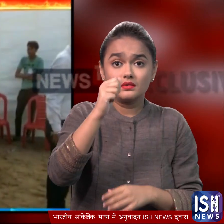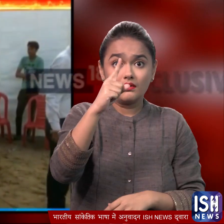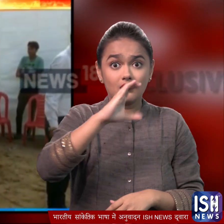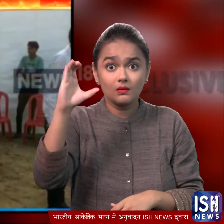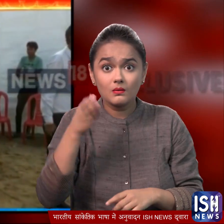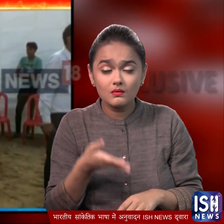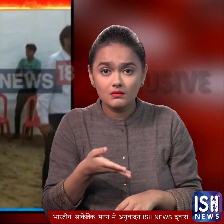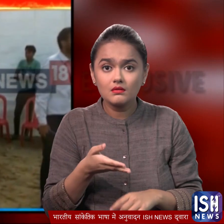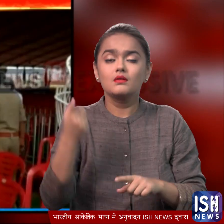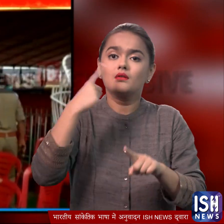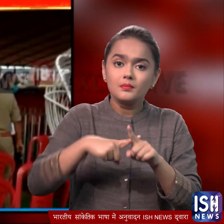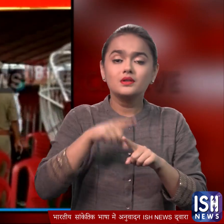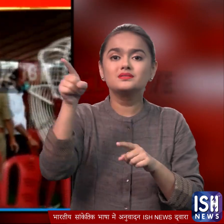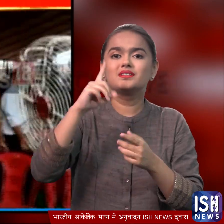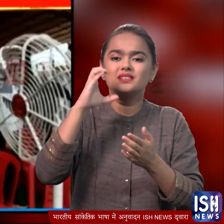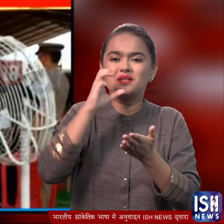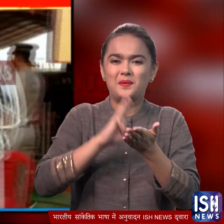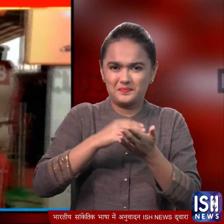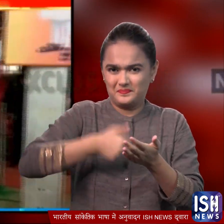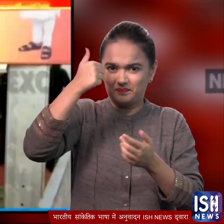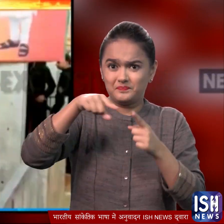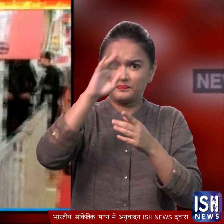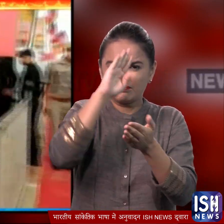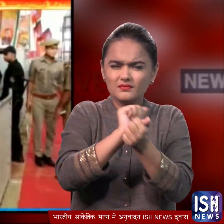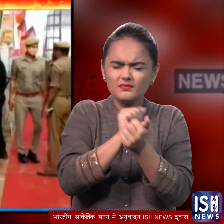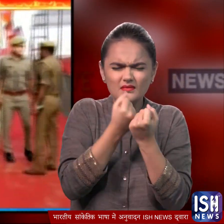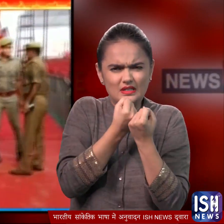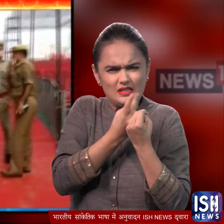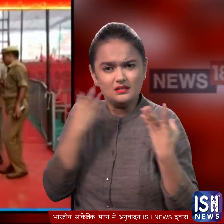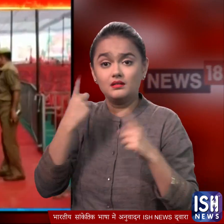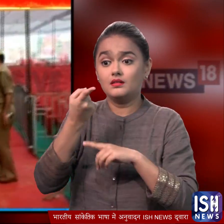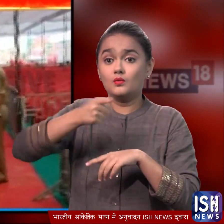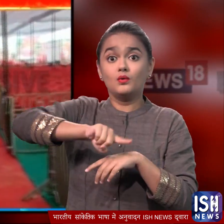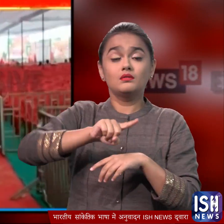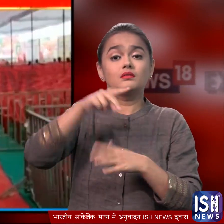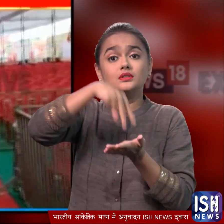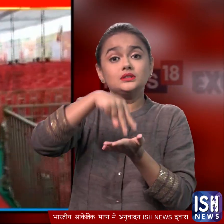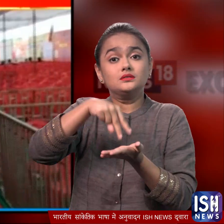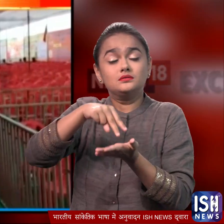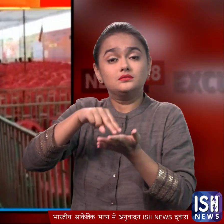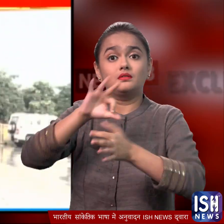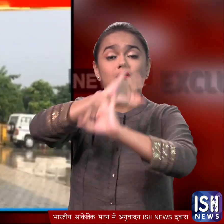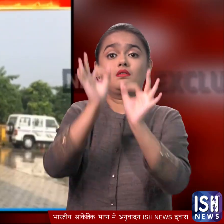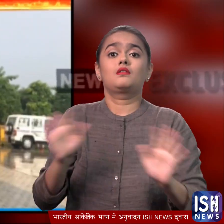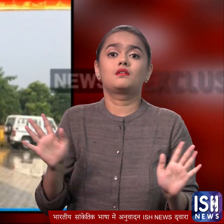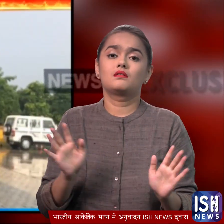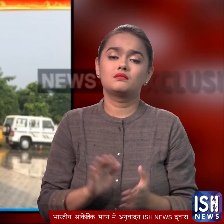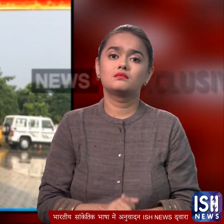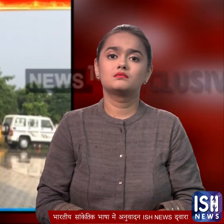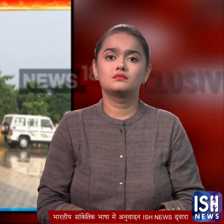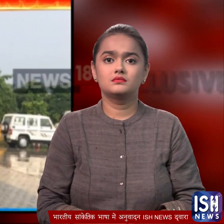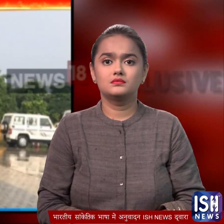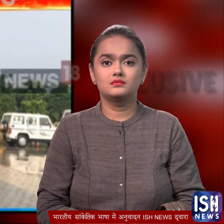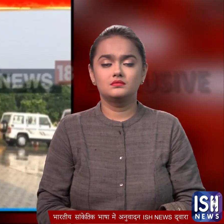के भी अभूतपूर्व इंतजाम है। मुख्यमंत्री के कार्यक्रम वाली जगह पर सैकड़ों पुलिस कर्मियों को एक दिन पहले ही तैनात कर दिया गया। यातायात व्यवस्था